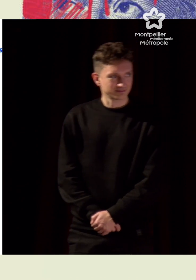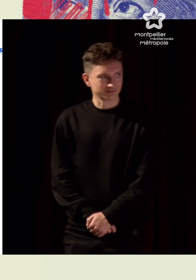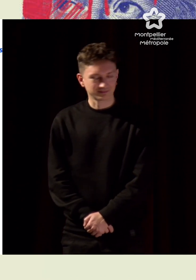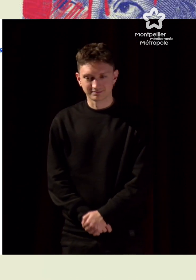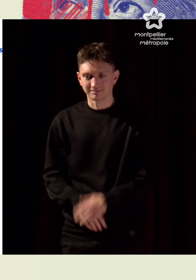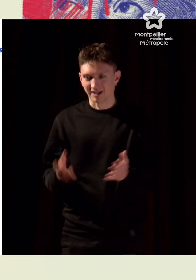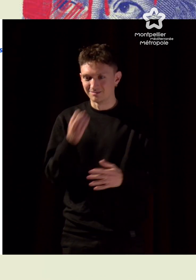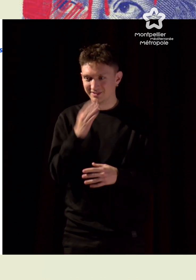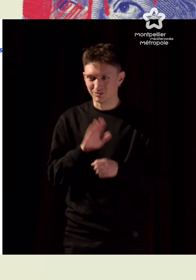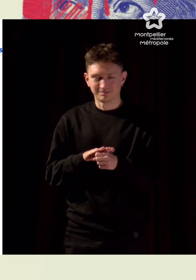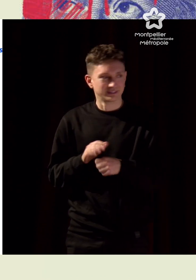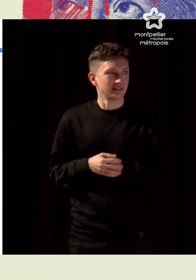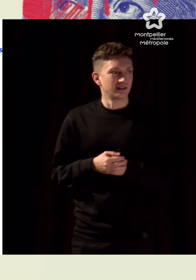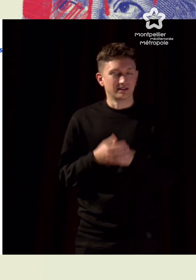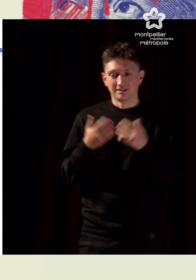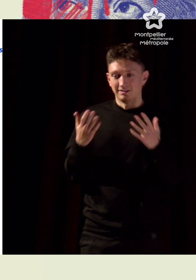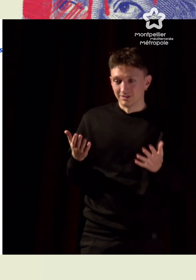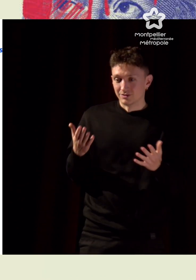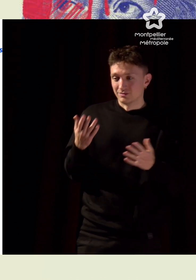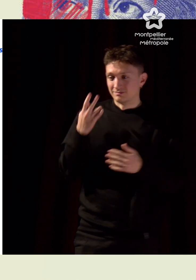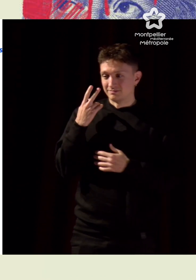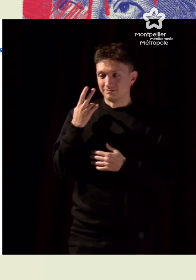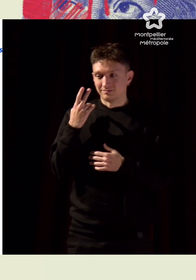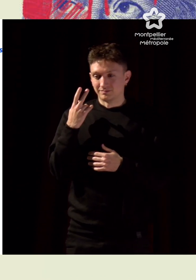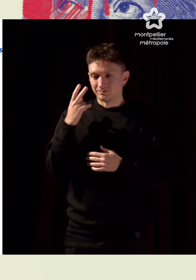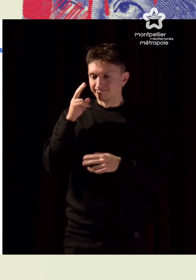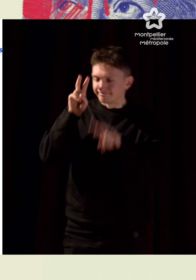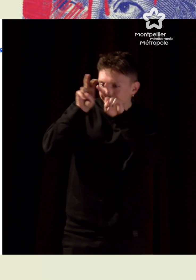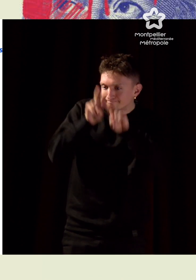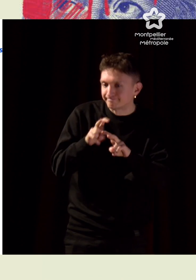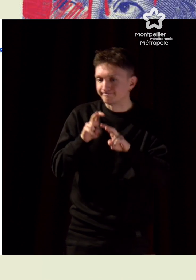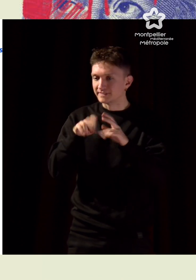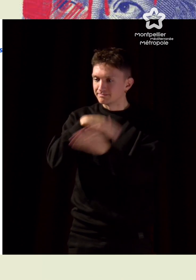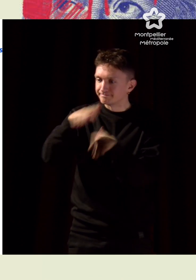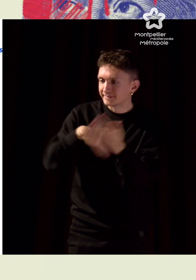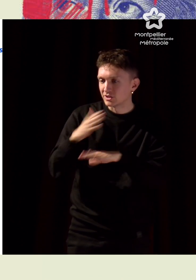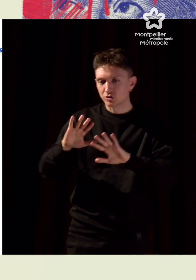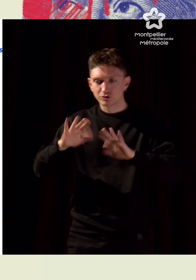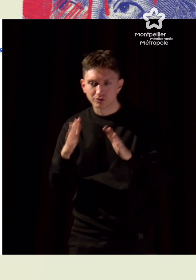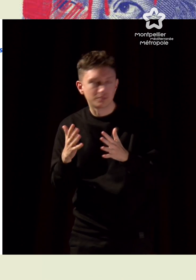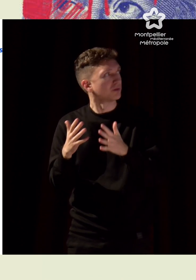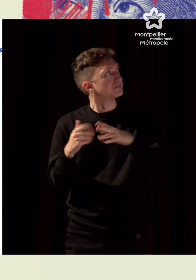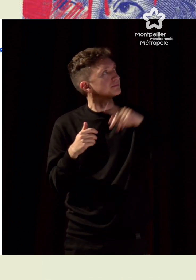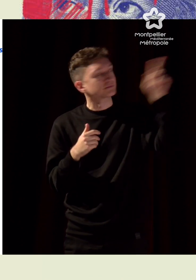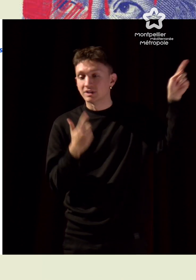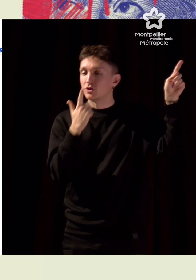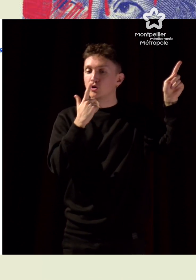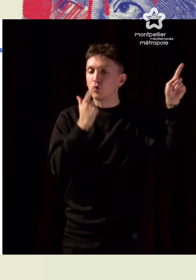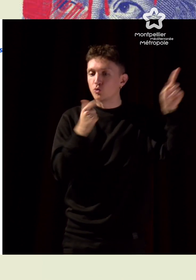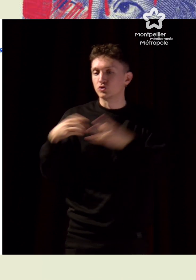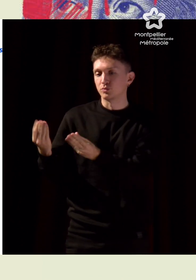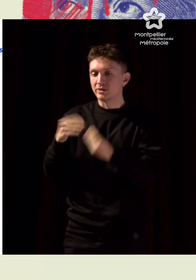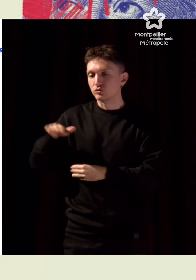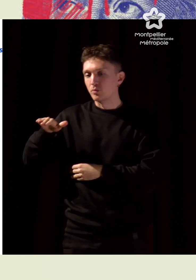a pu retracer comment se faisait chez les mélanges. Donc là, vous avez en rouge des populations pygmées, en bleu